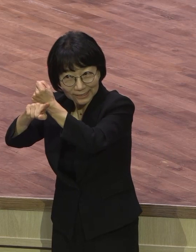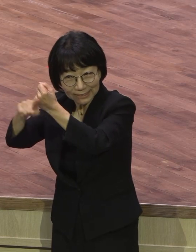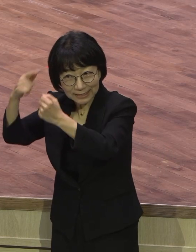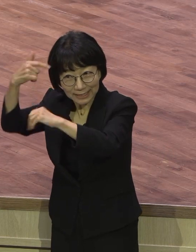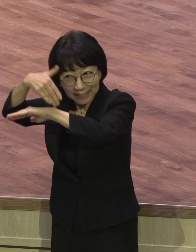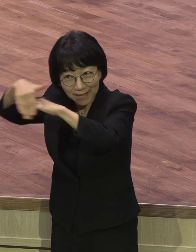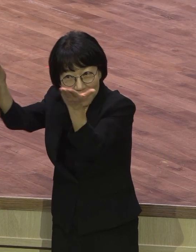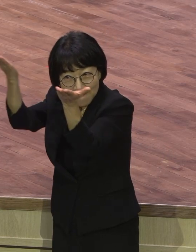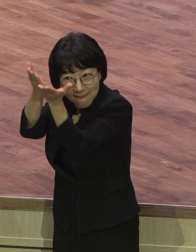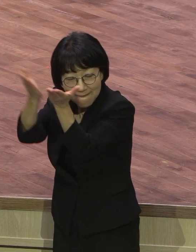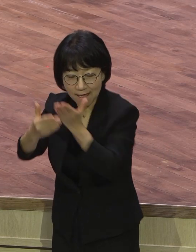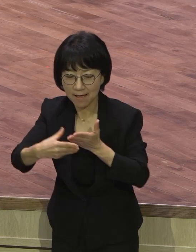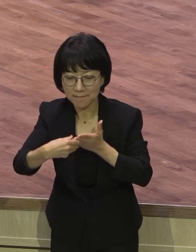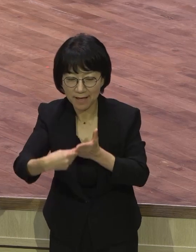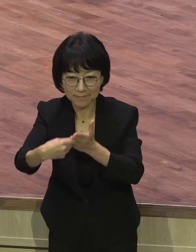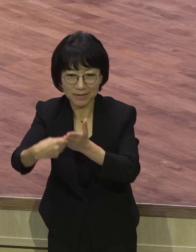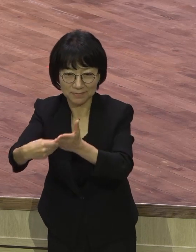그 말이 그 말